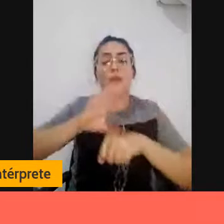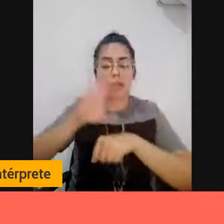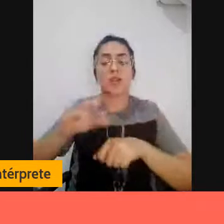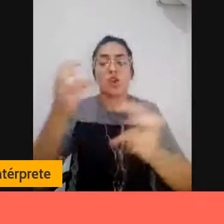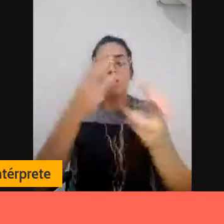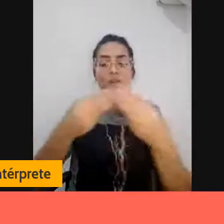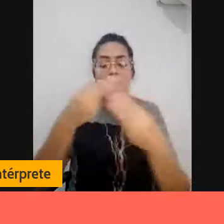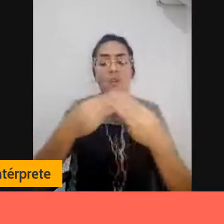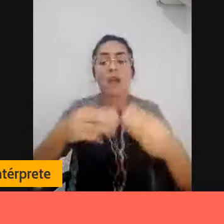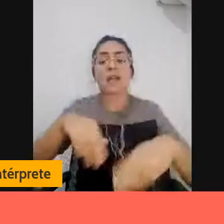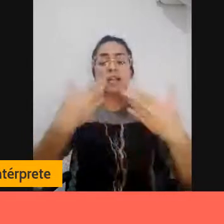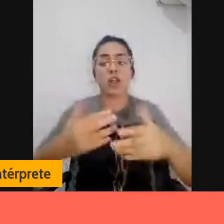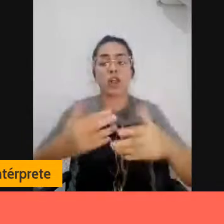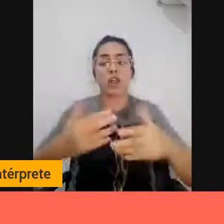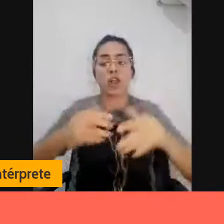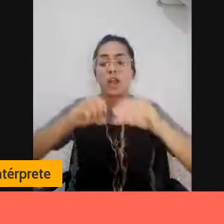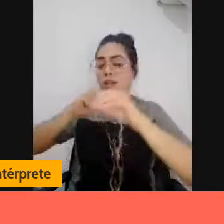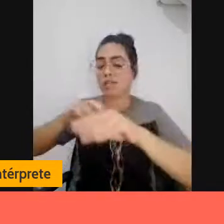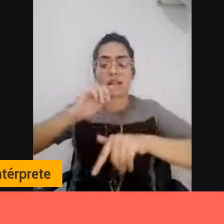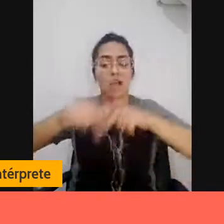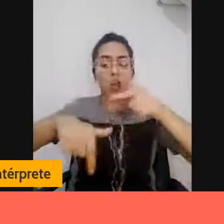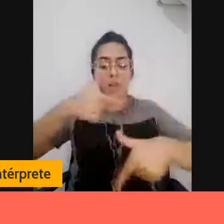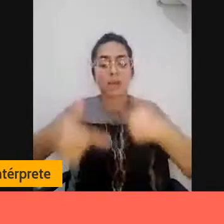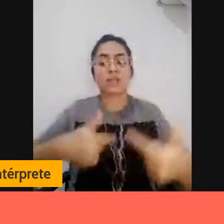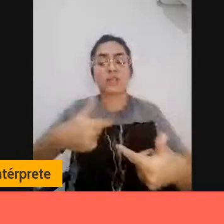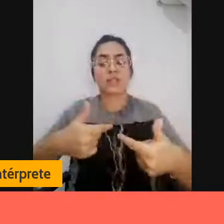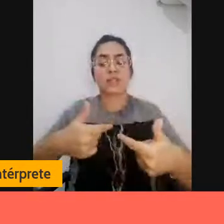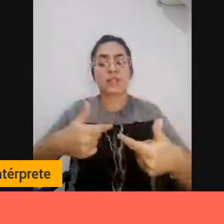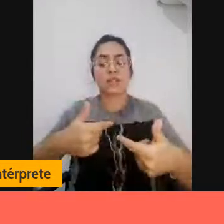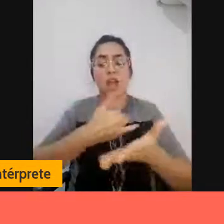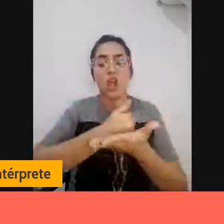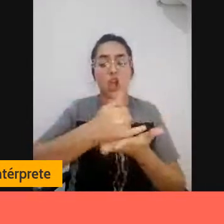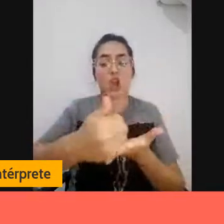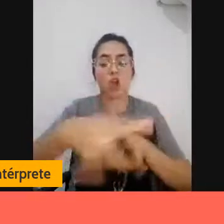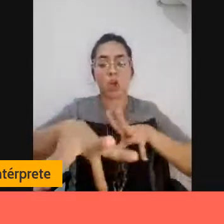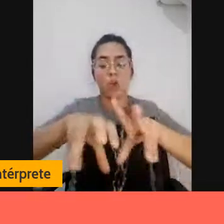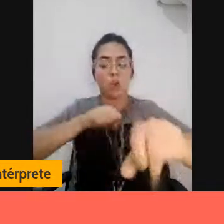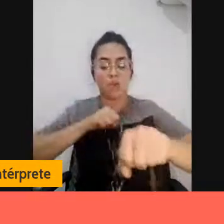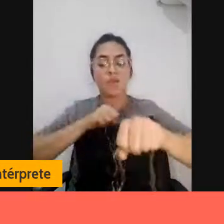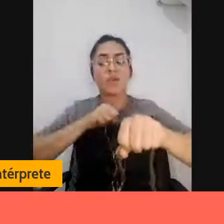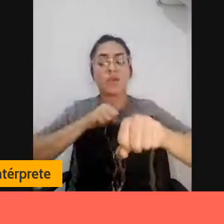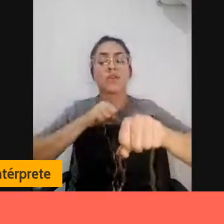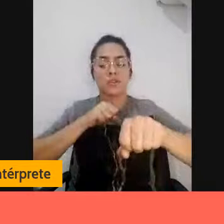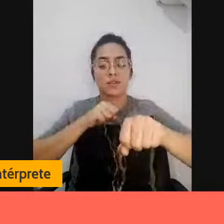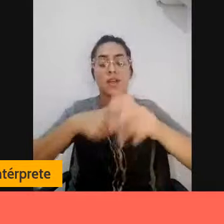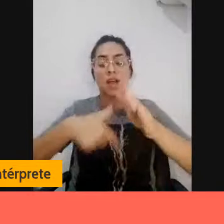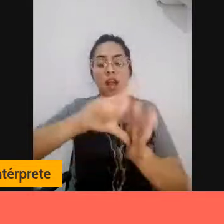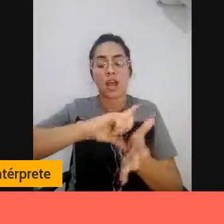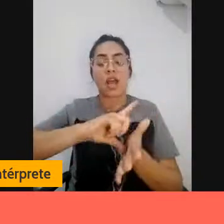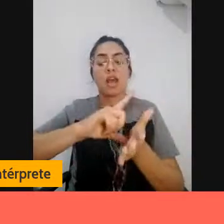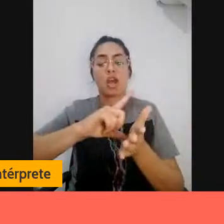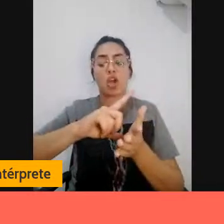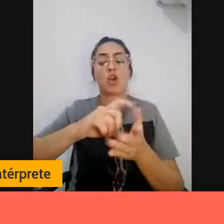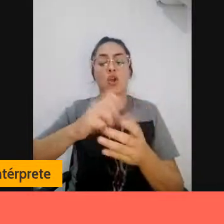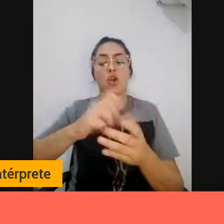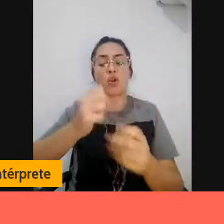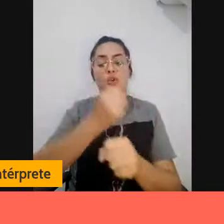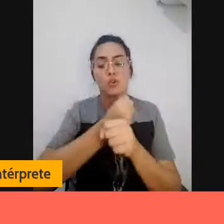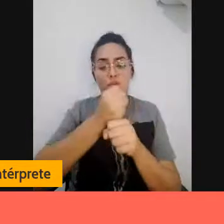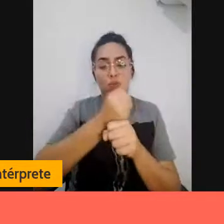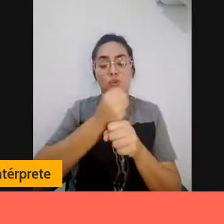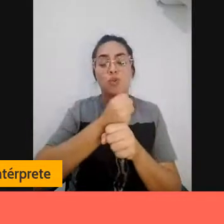recebiam uma formação inicial de um mês antes do início do ano letivo